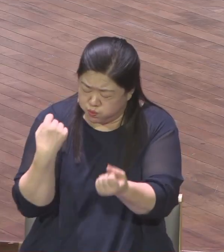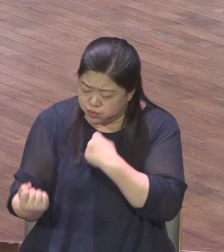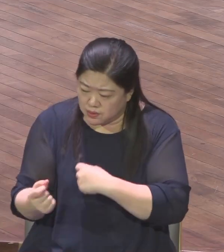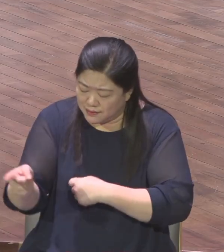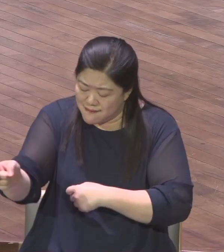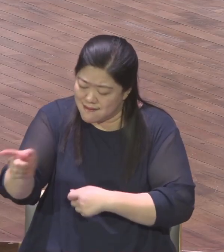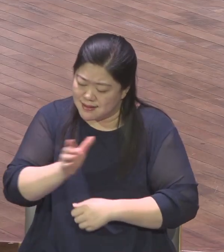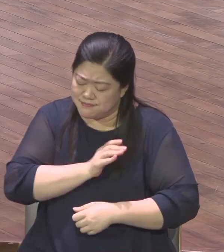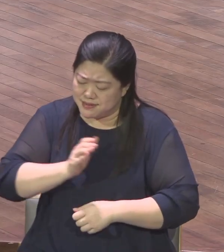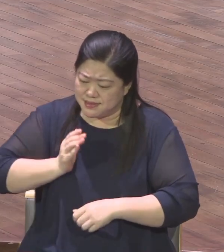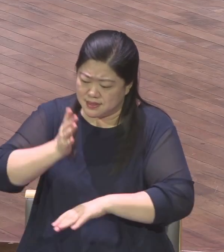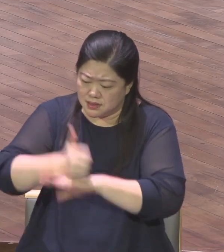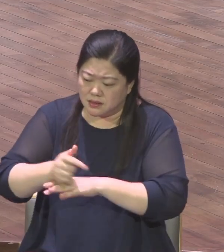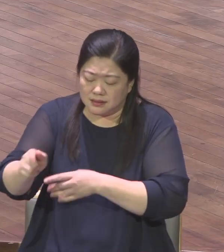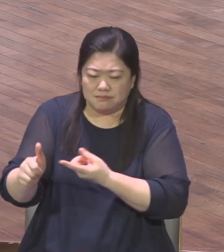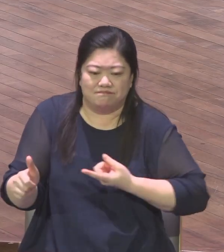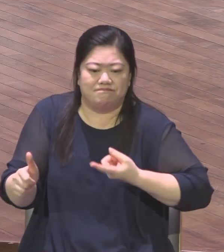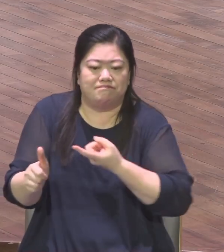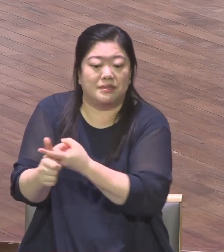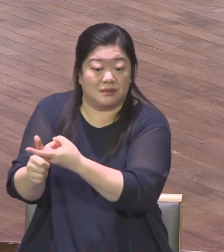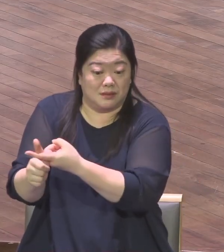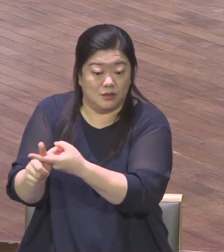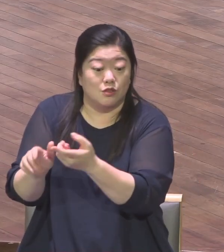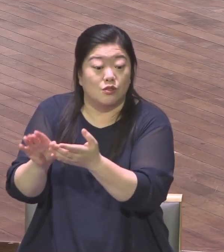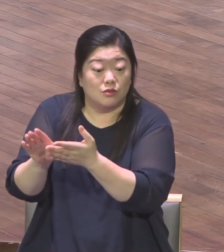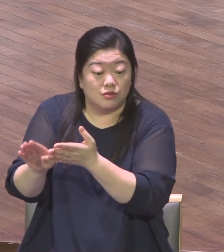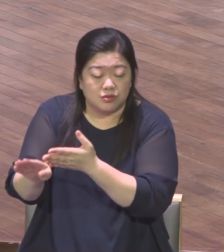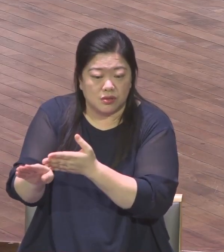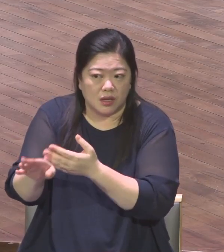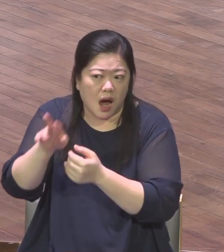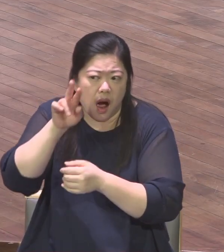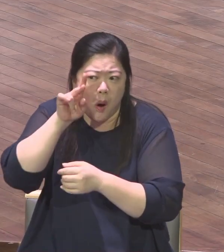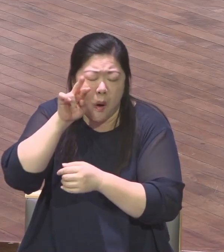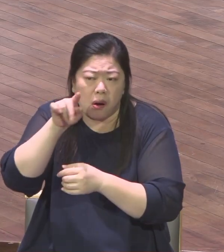바벨론파인 이